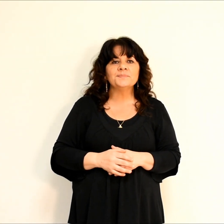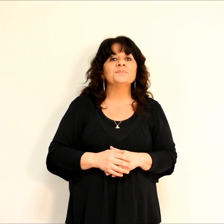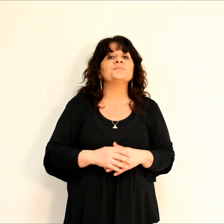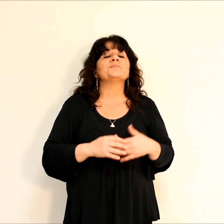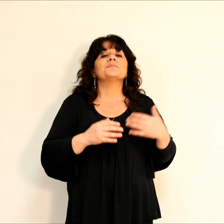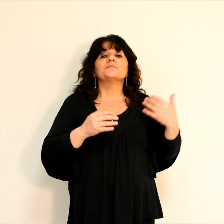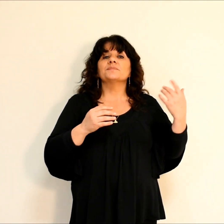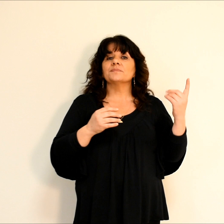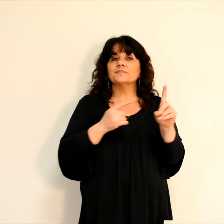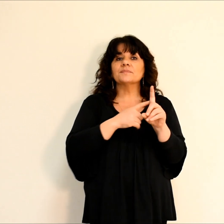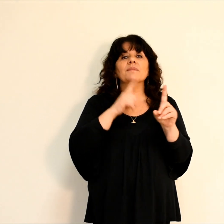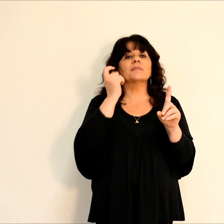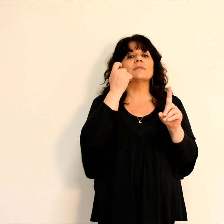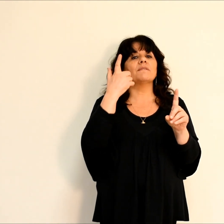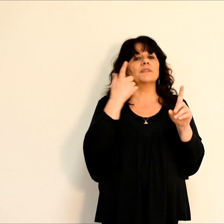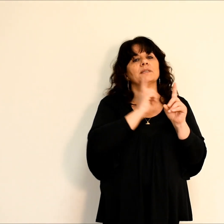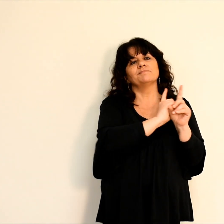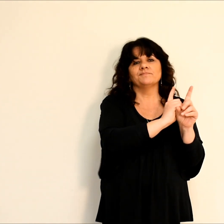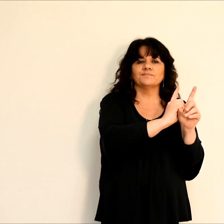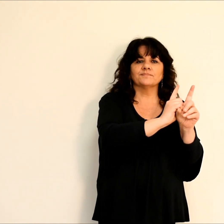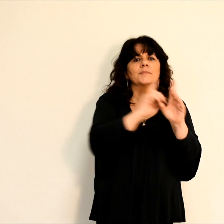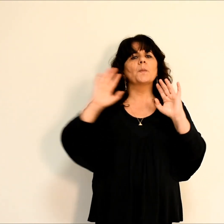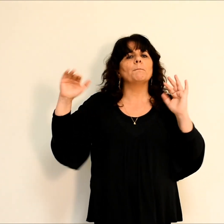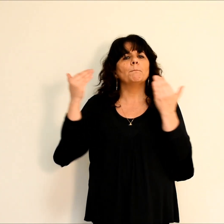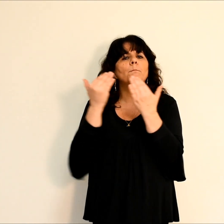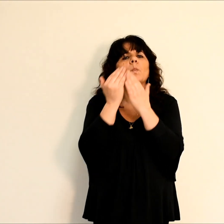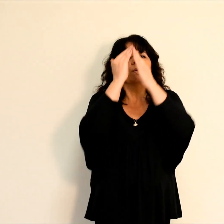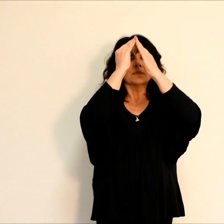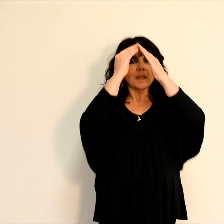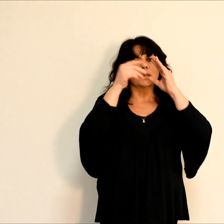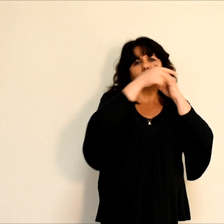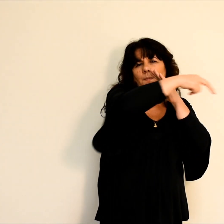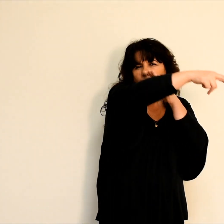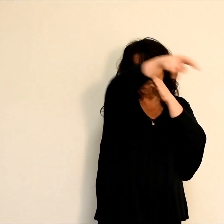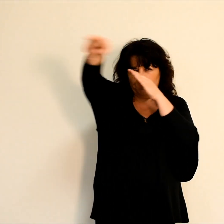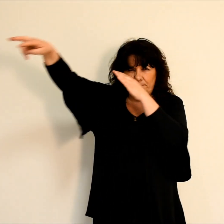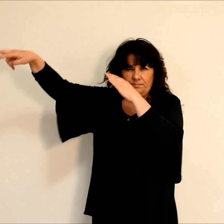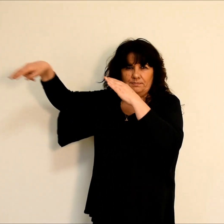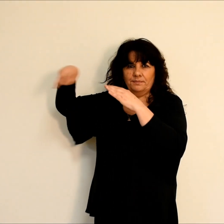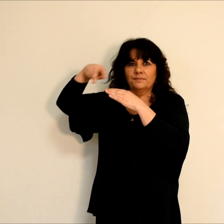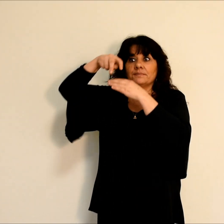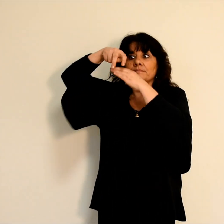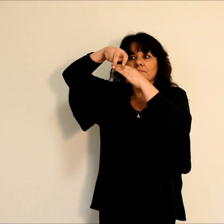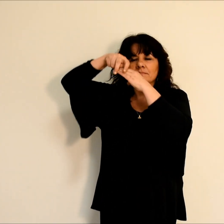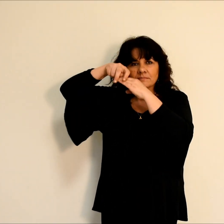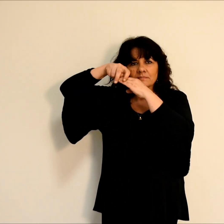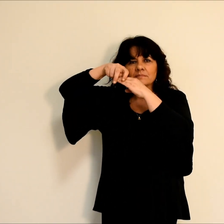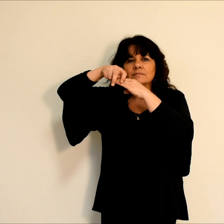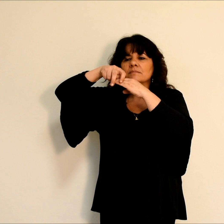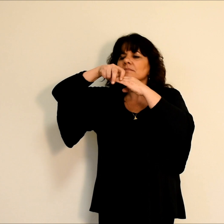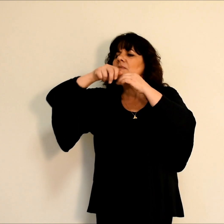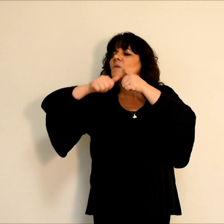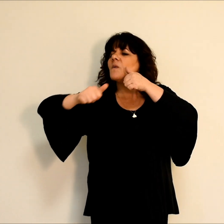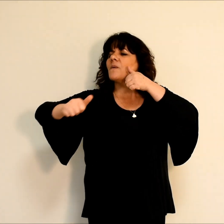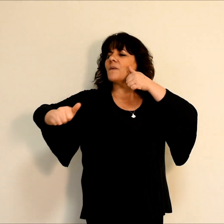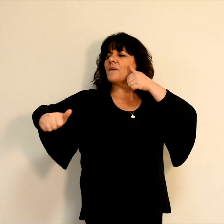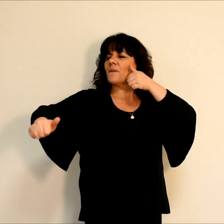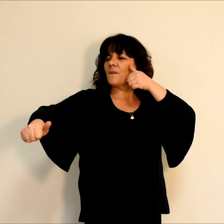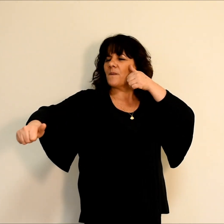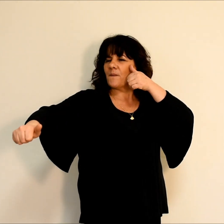David passa sur l'autre versant de la montagne et s'arrêta sur le sommet, au loin, à bonne